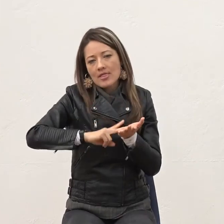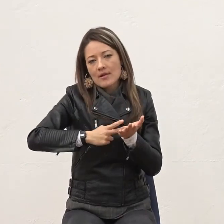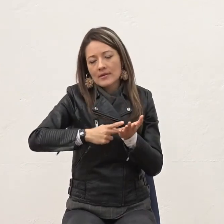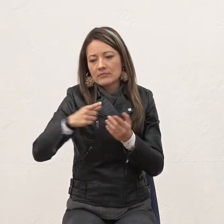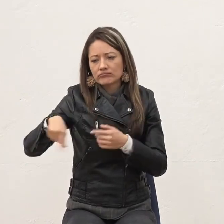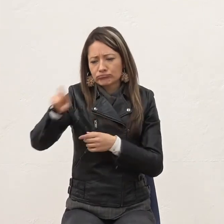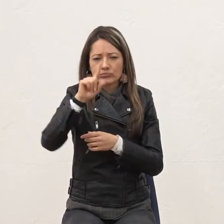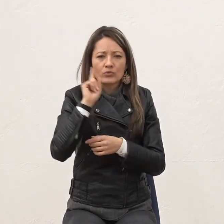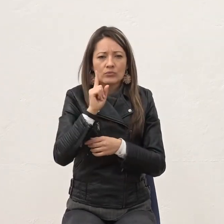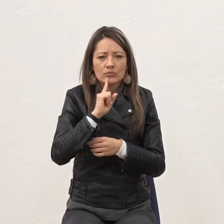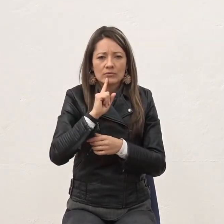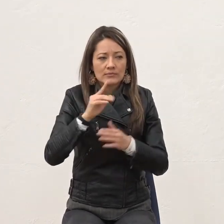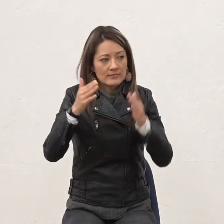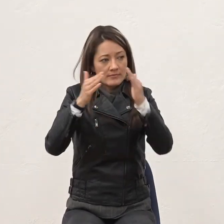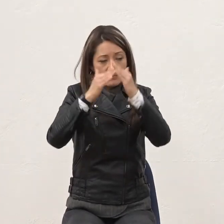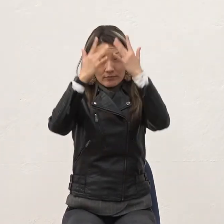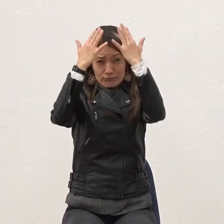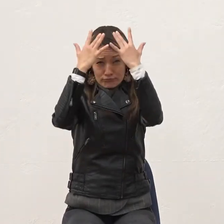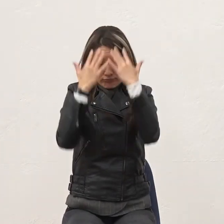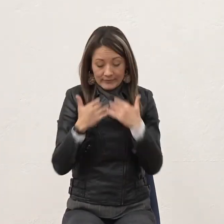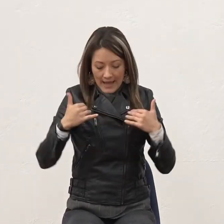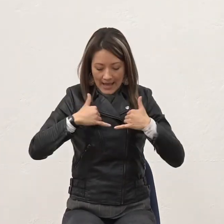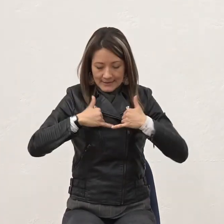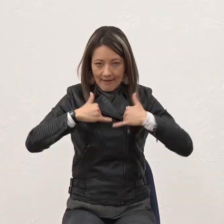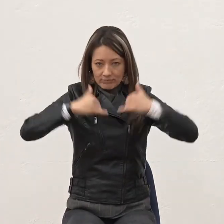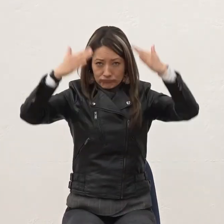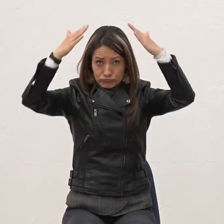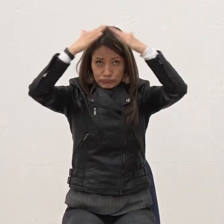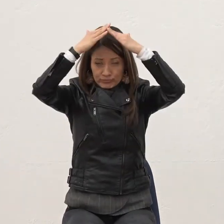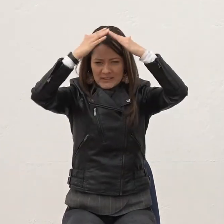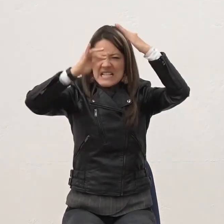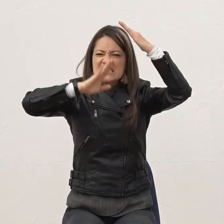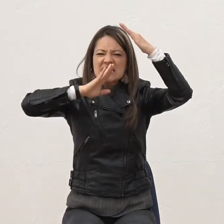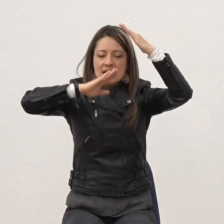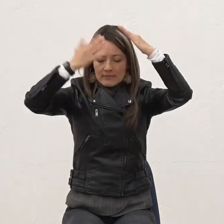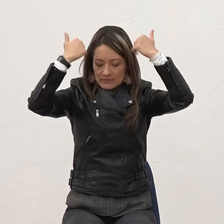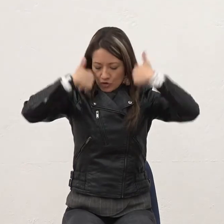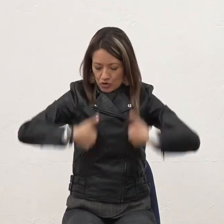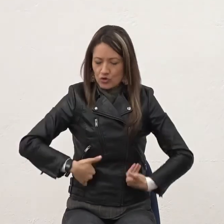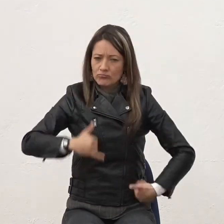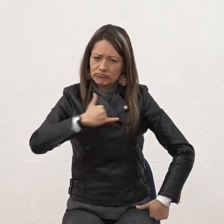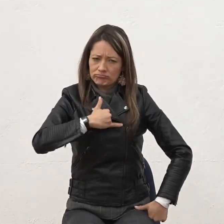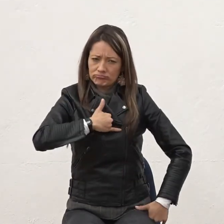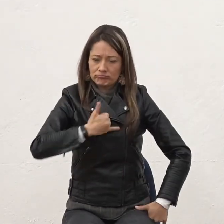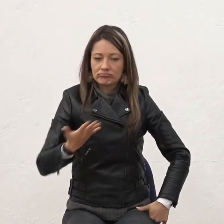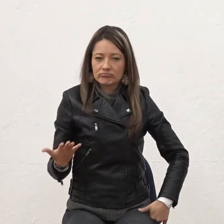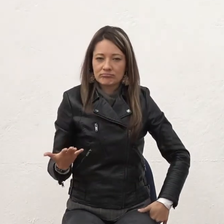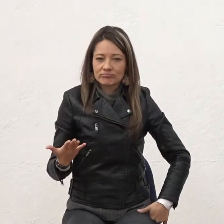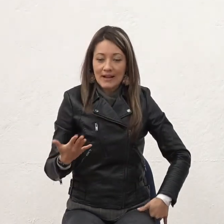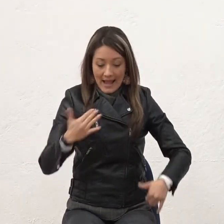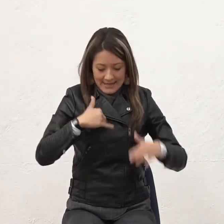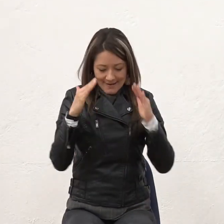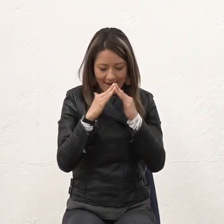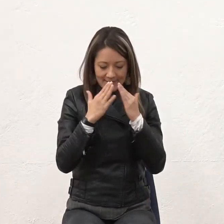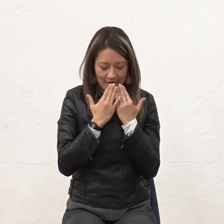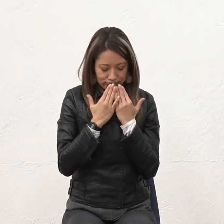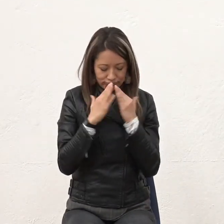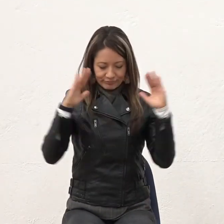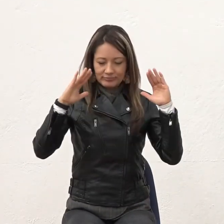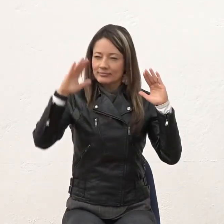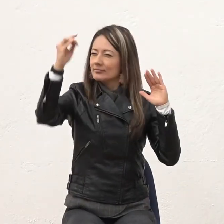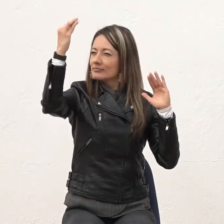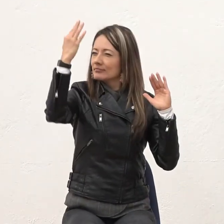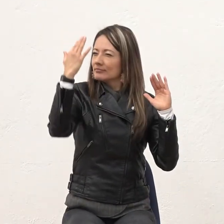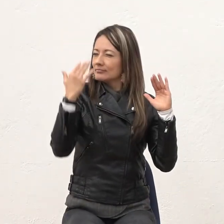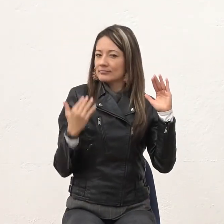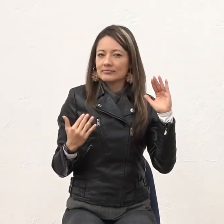los sordos hacemos así. Esta casa, o sea, ¿quién es esta casa? Yo. Que esta casa sea llena de